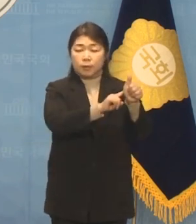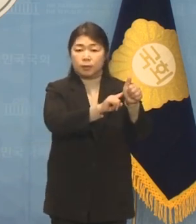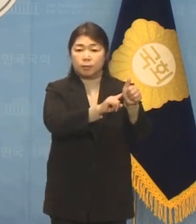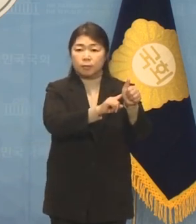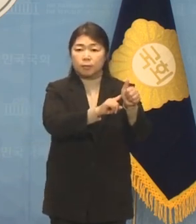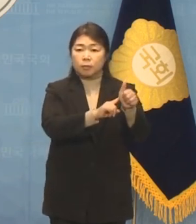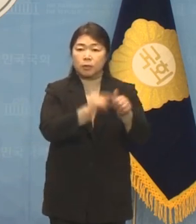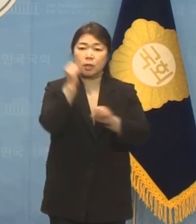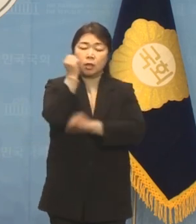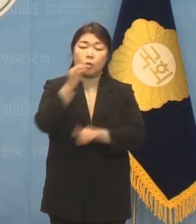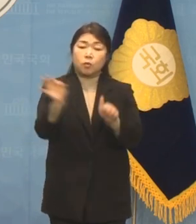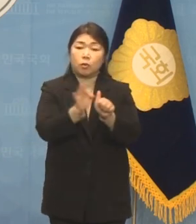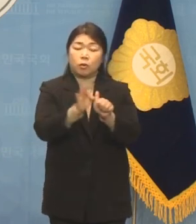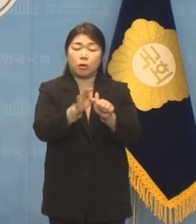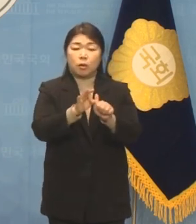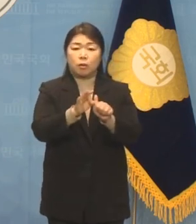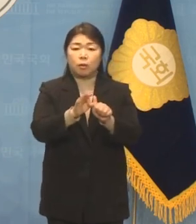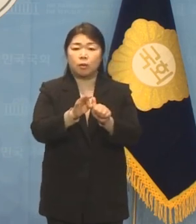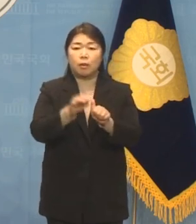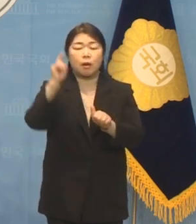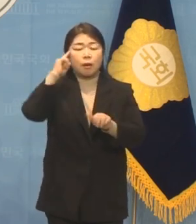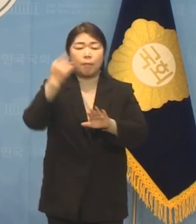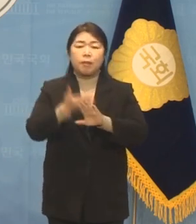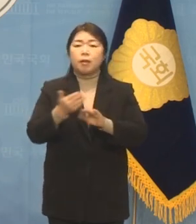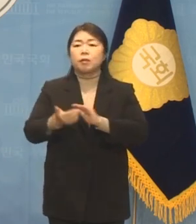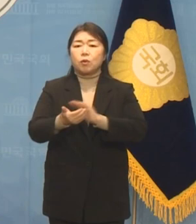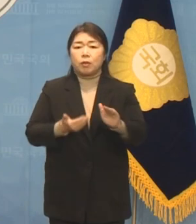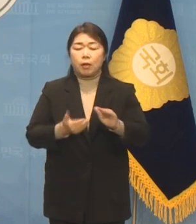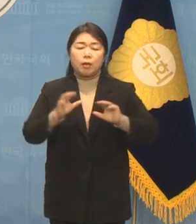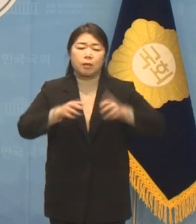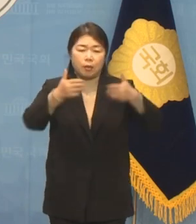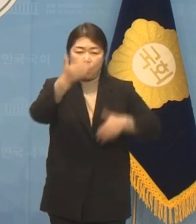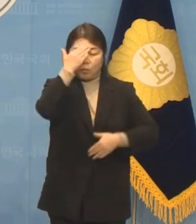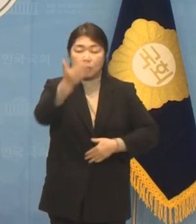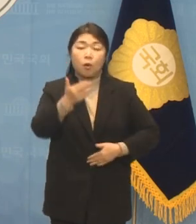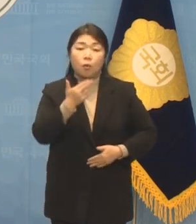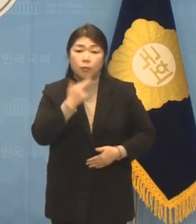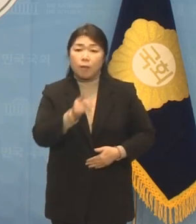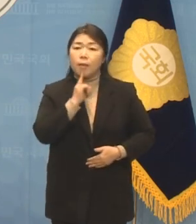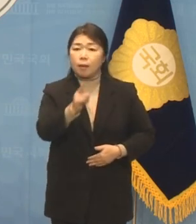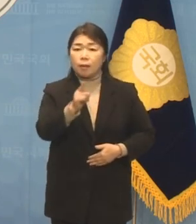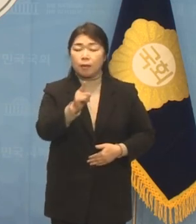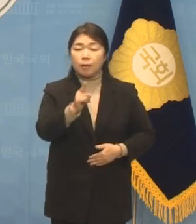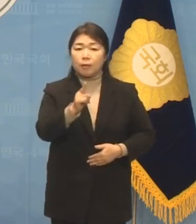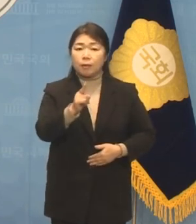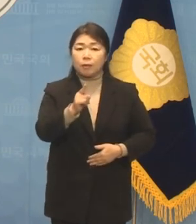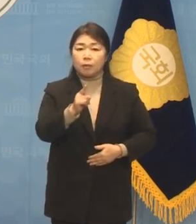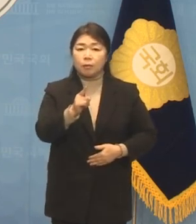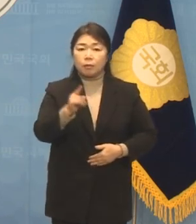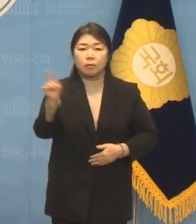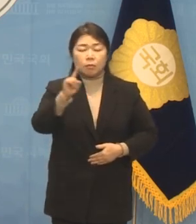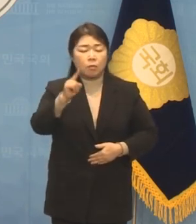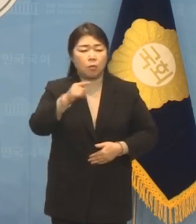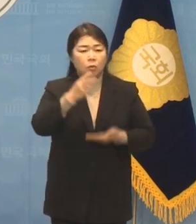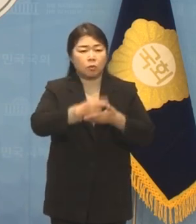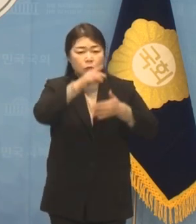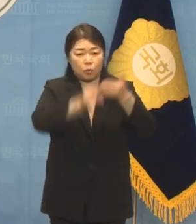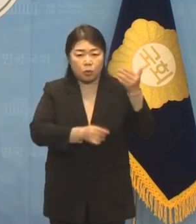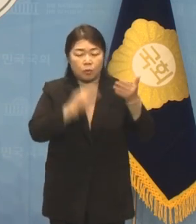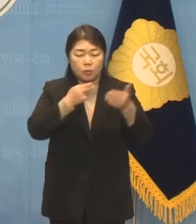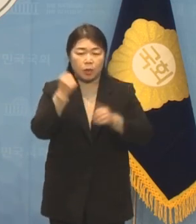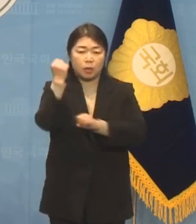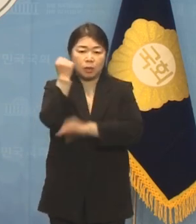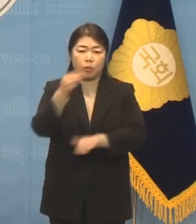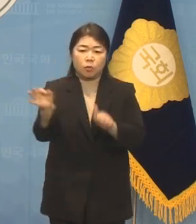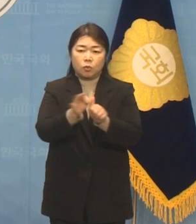앞서 세상에 공짜가 없는 것은 당연한 일이라고 말했습니다. 아무 조건 없이 기본소득을